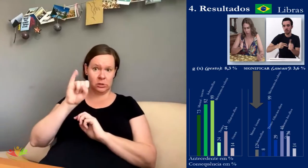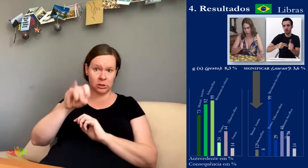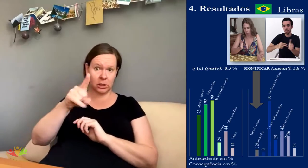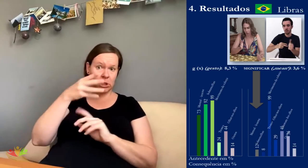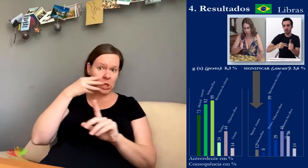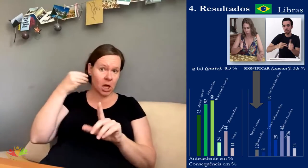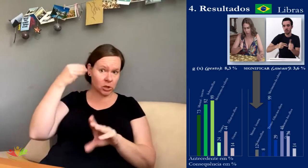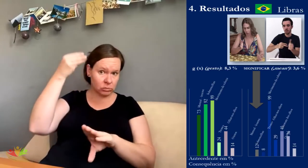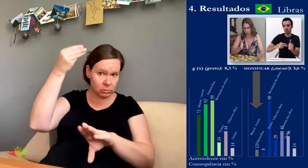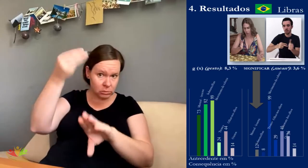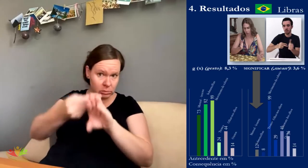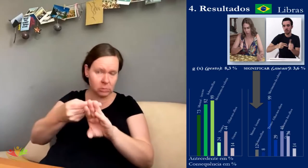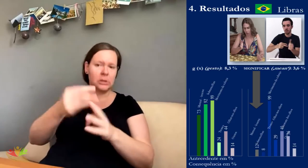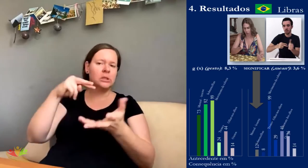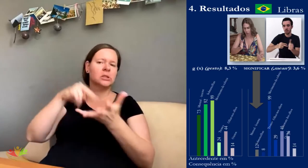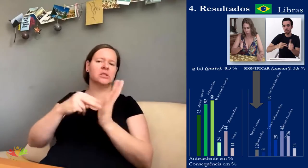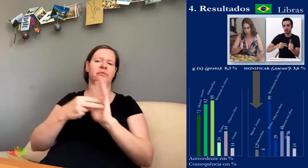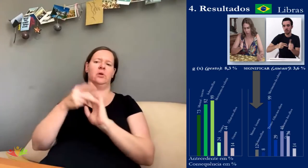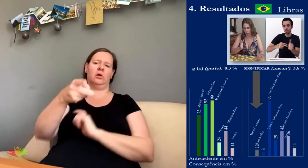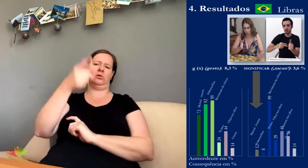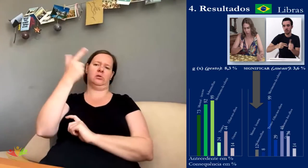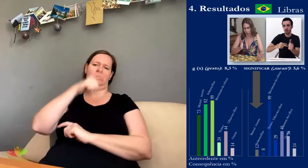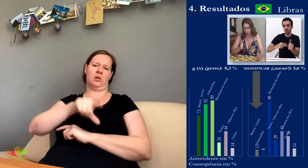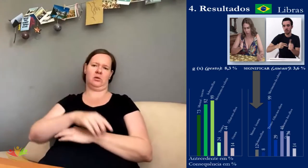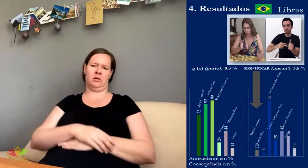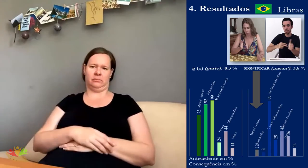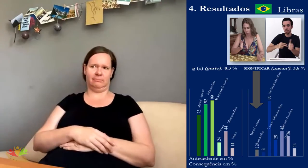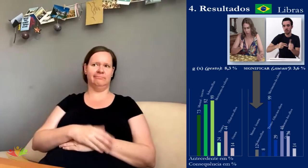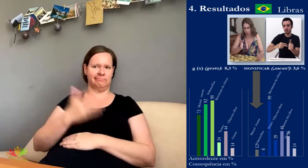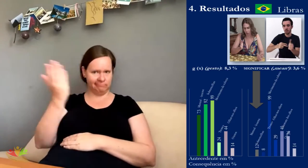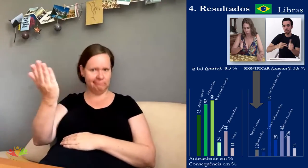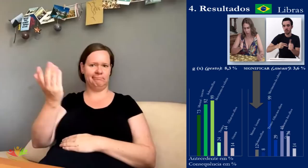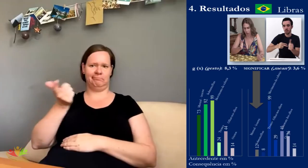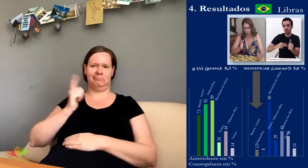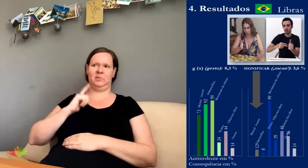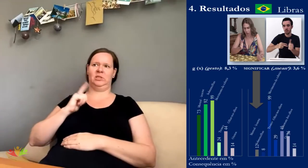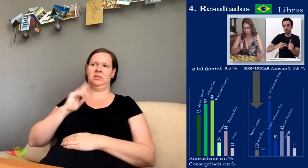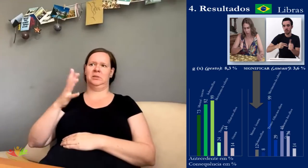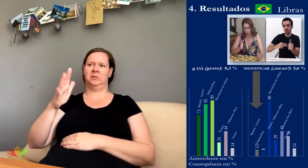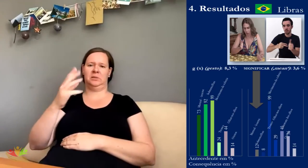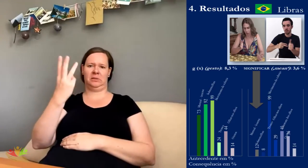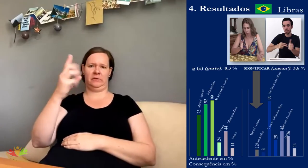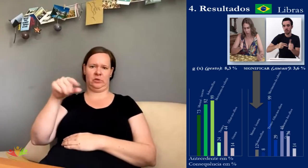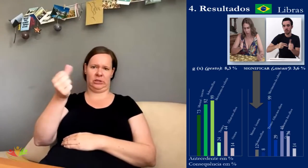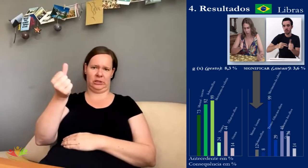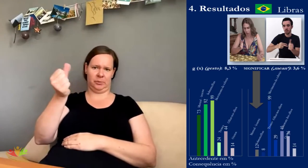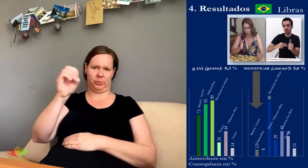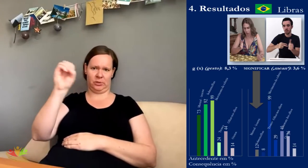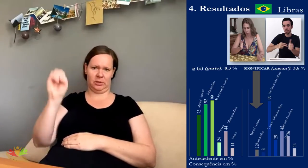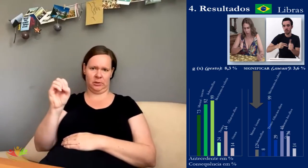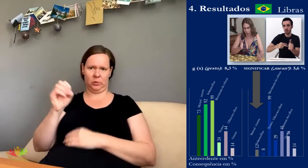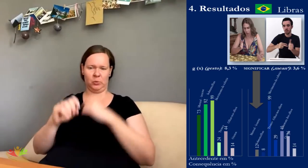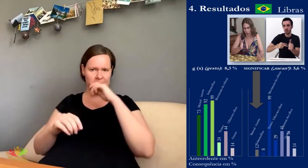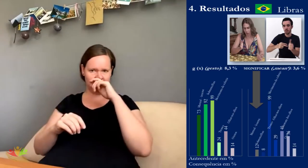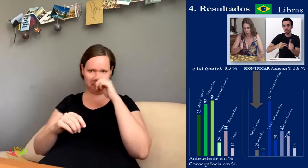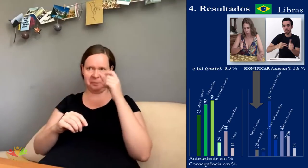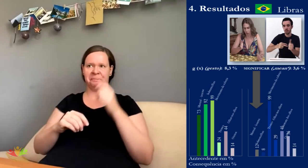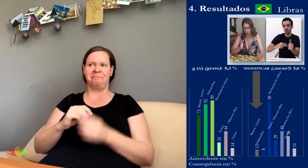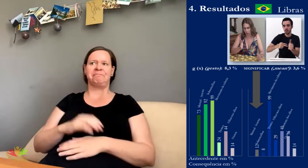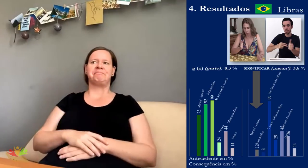Então a gente vê ele em menor número, mas ele também é utilizado, ele é percebido nas orações consequentes.